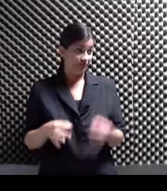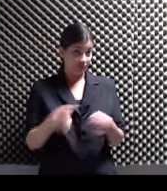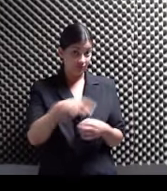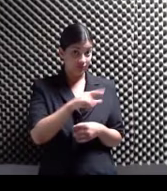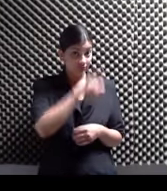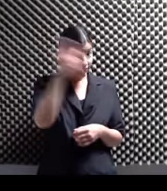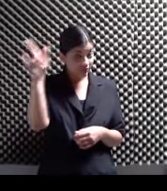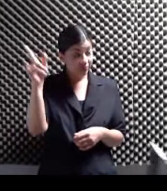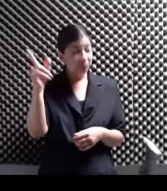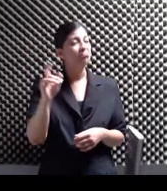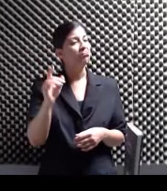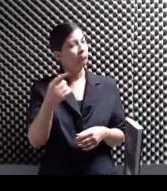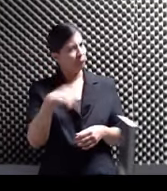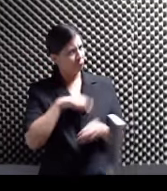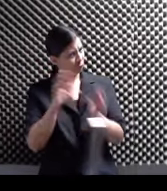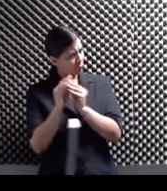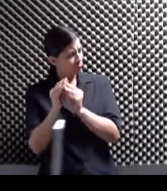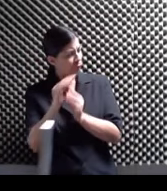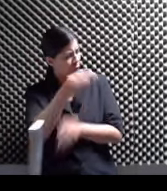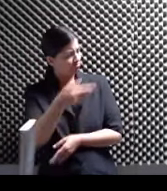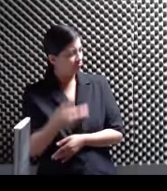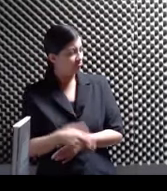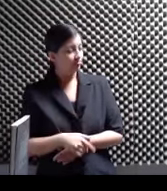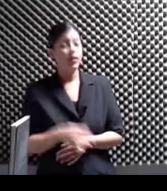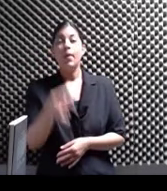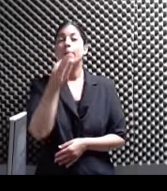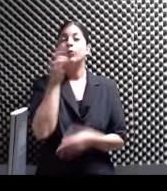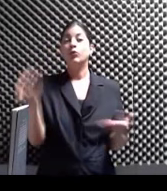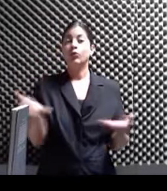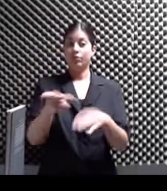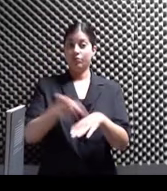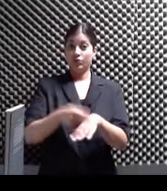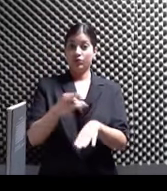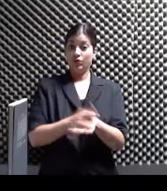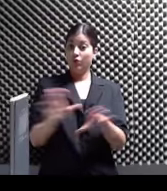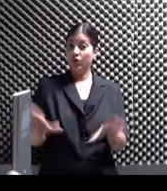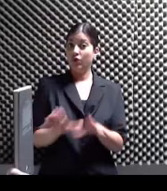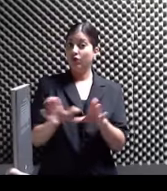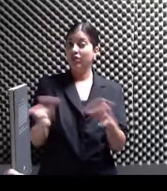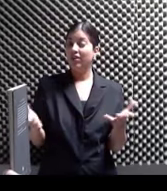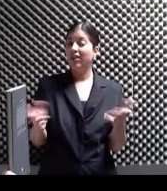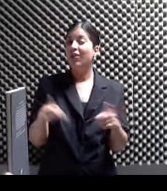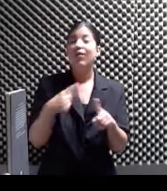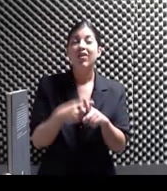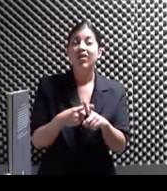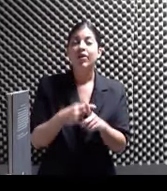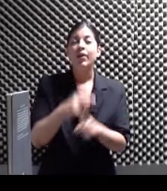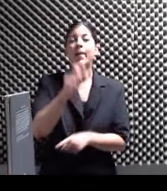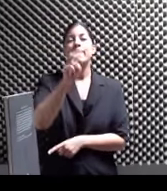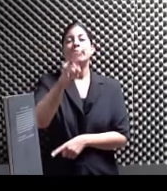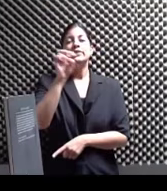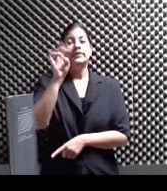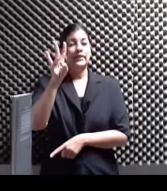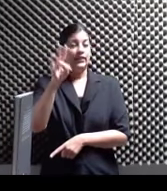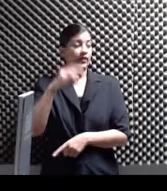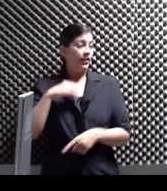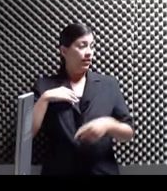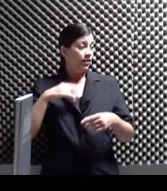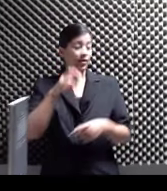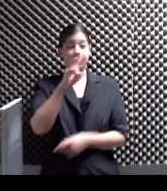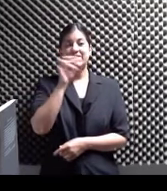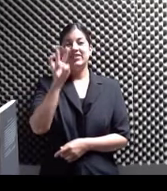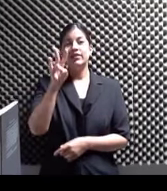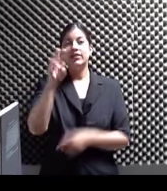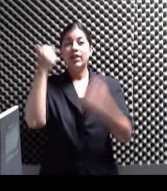venimos. Ah, y pronto tendremos una actividad aquí en Puerto Rico. Ajá, cuéntame. El 27 de... De este mes, ¿verdad? De abril.